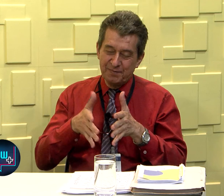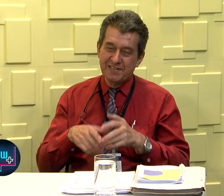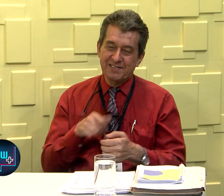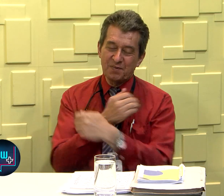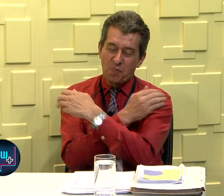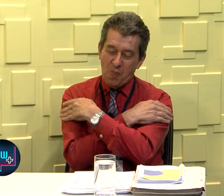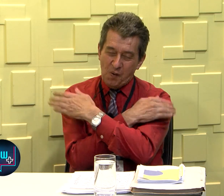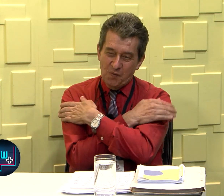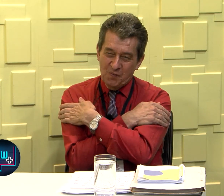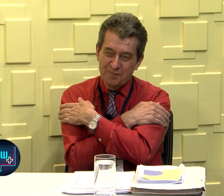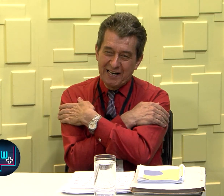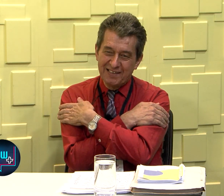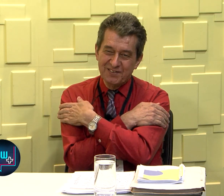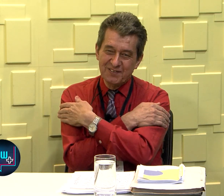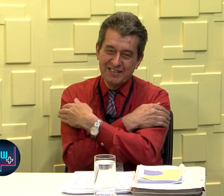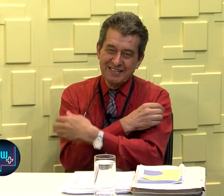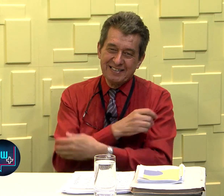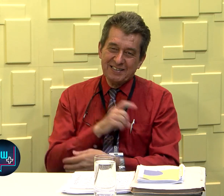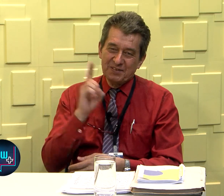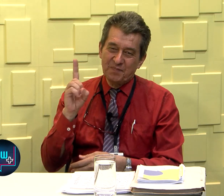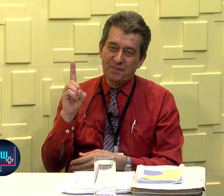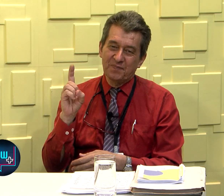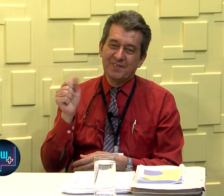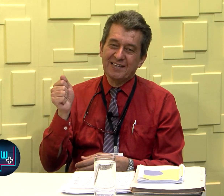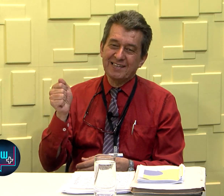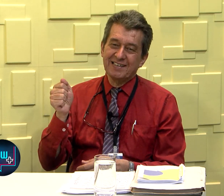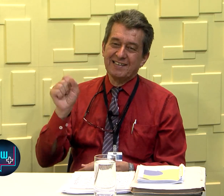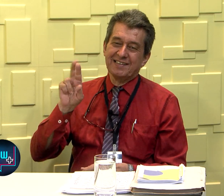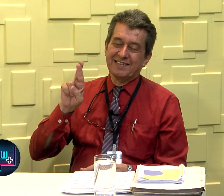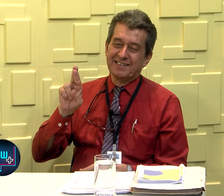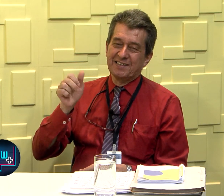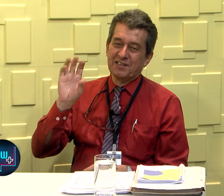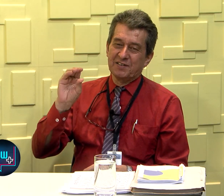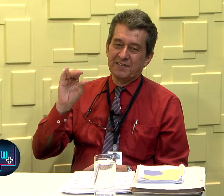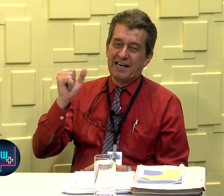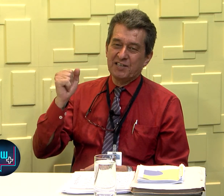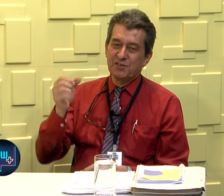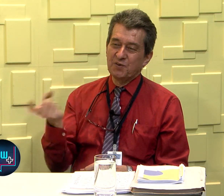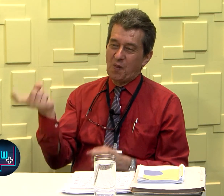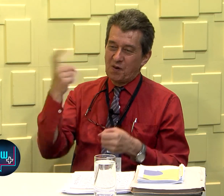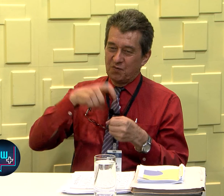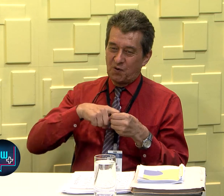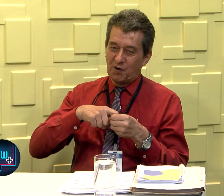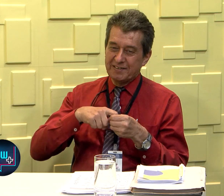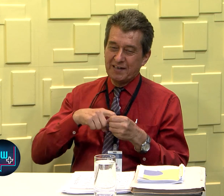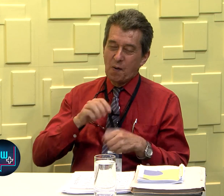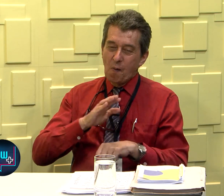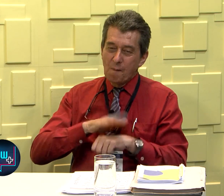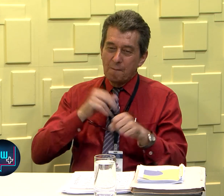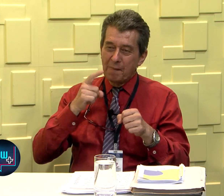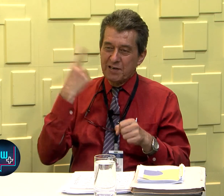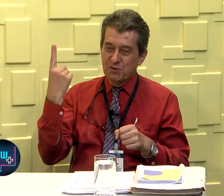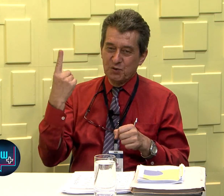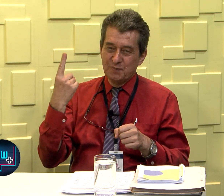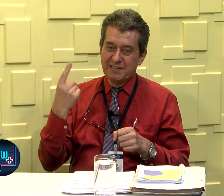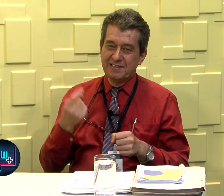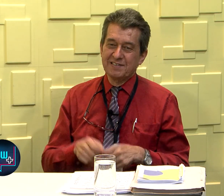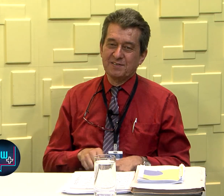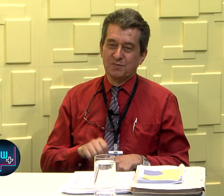2000 da qual da manhã em mais uma edição do show mais mas o